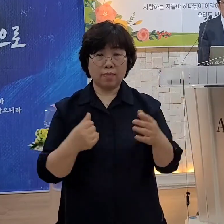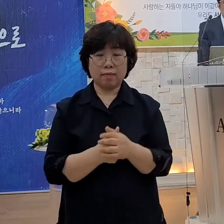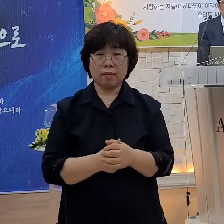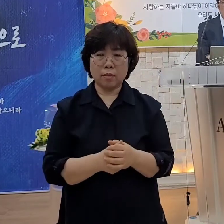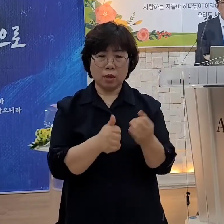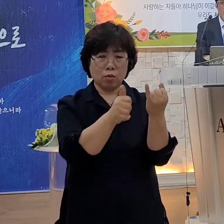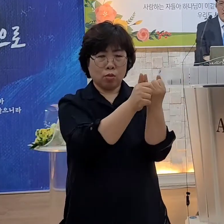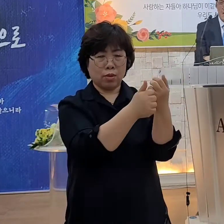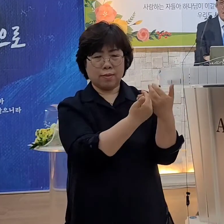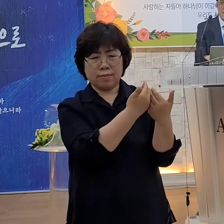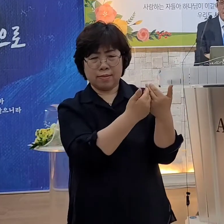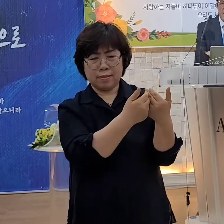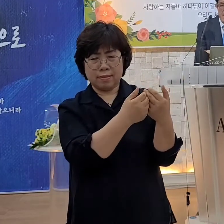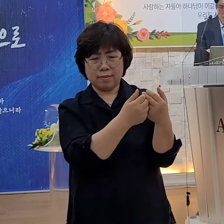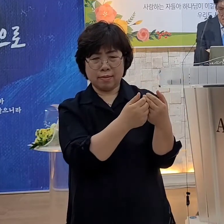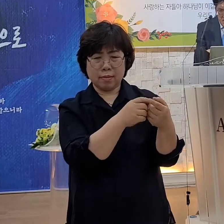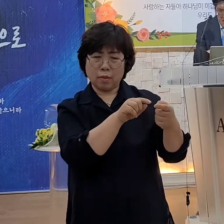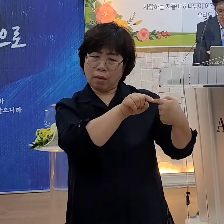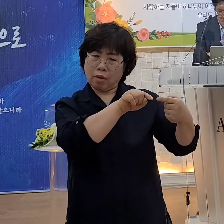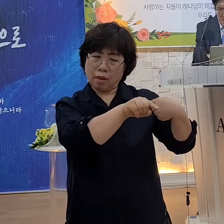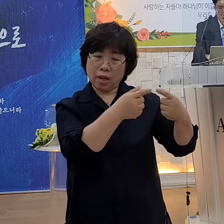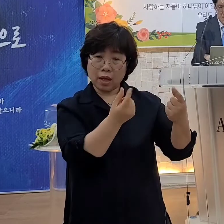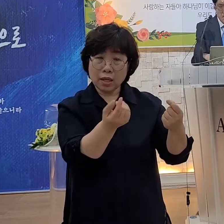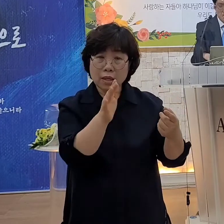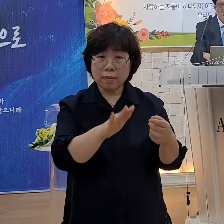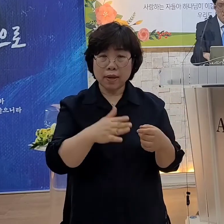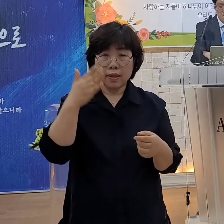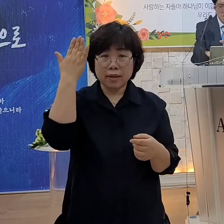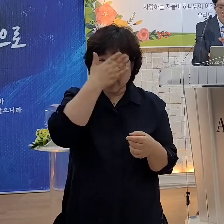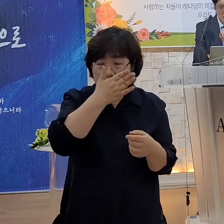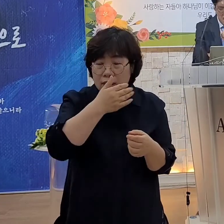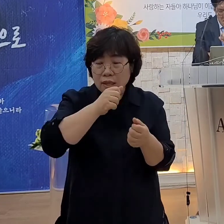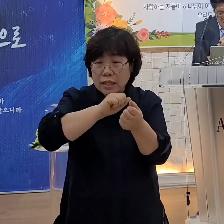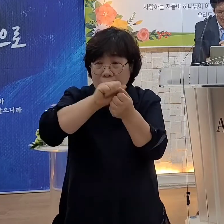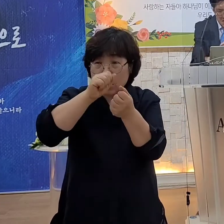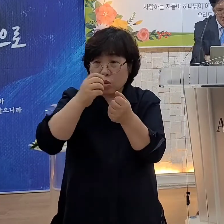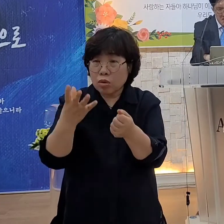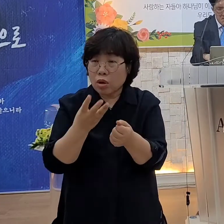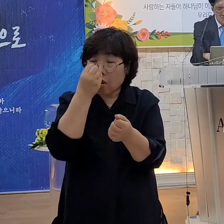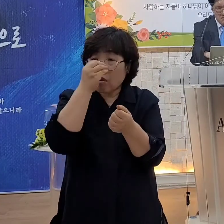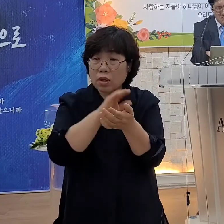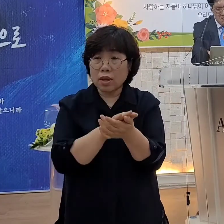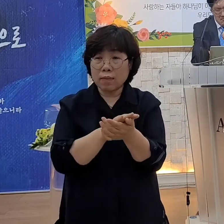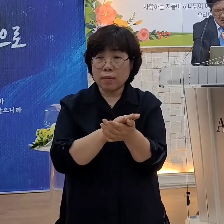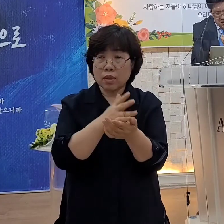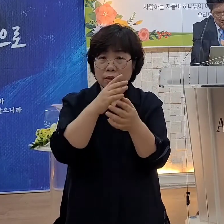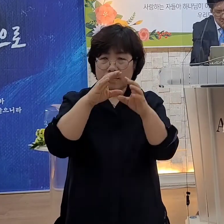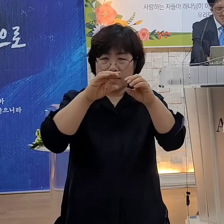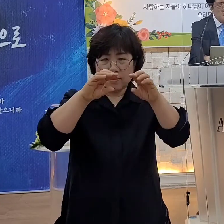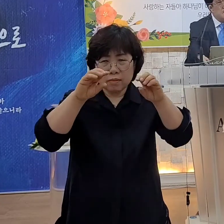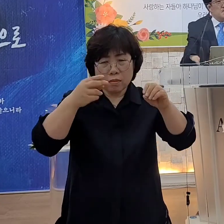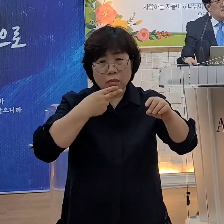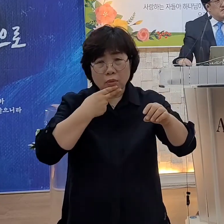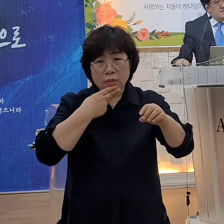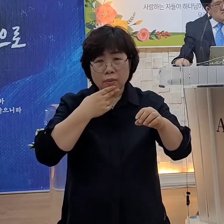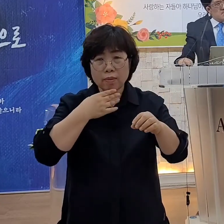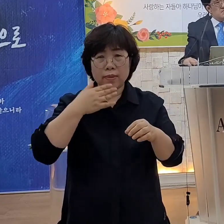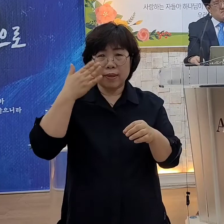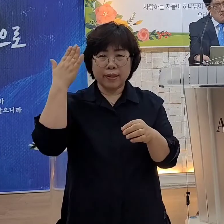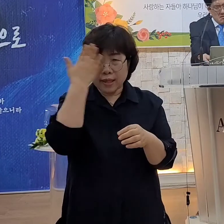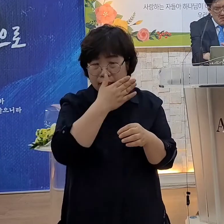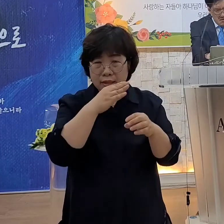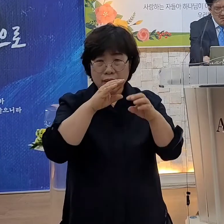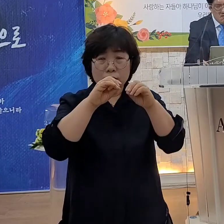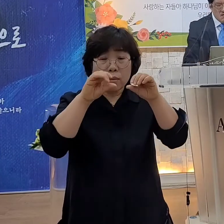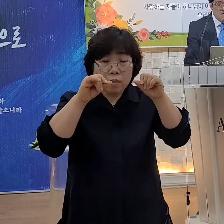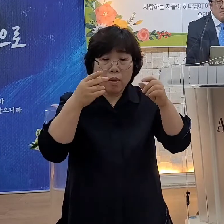맞는 것 같고 하지만 이렇게 깨끗하게 씻고 거룩하게 주름도 없이 티도 없이 이런